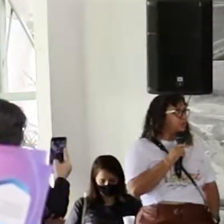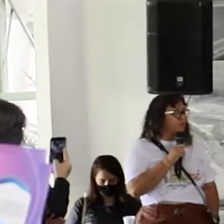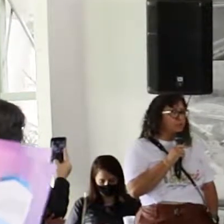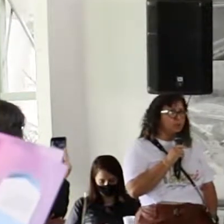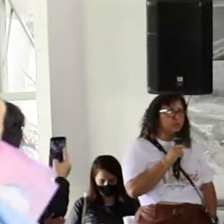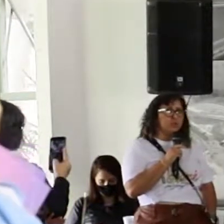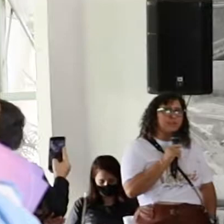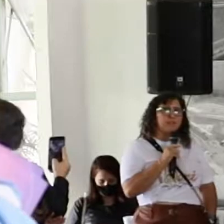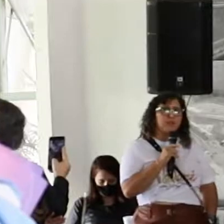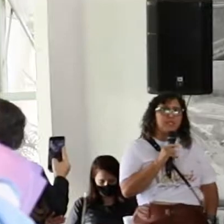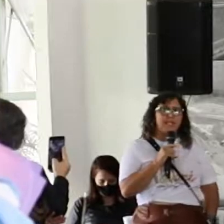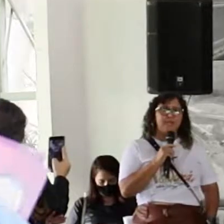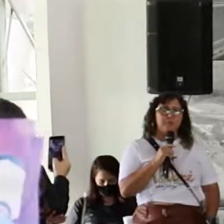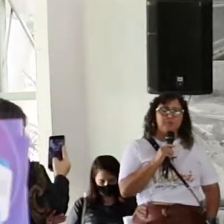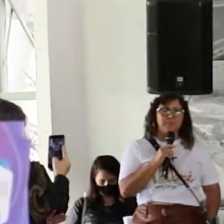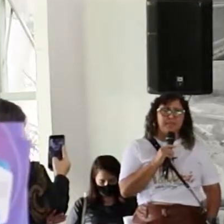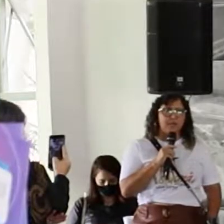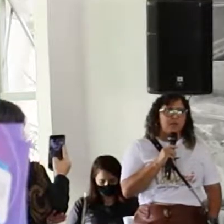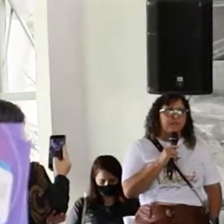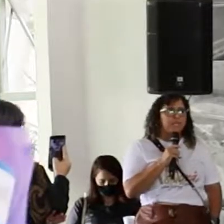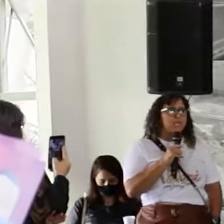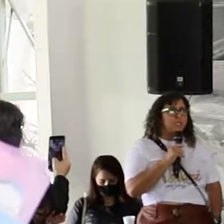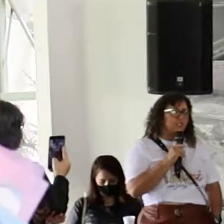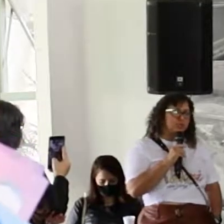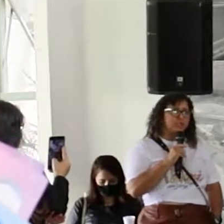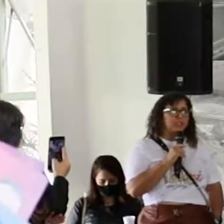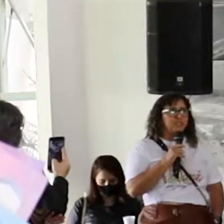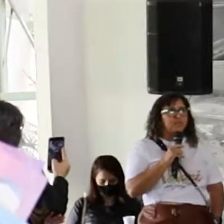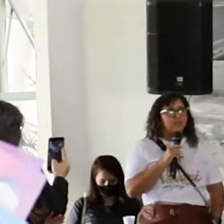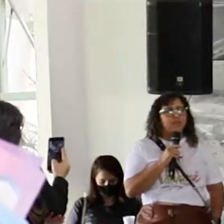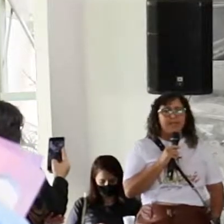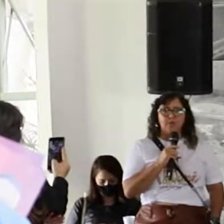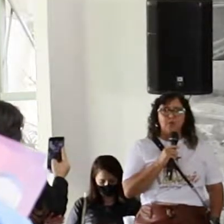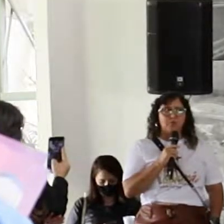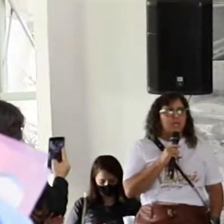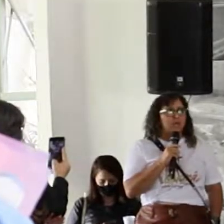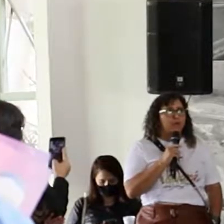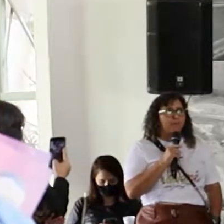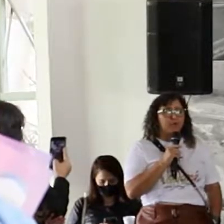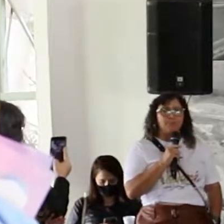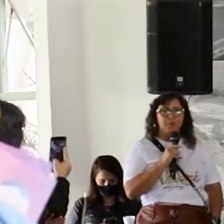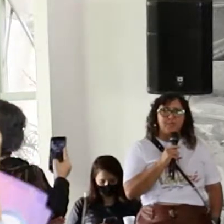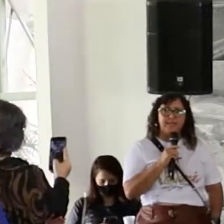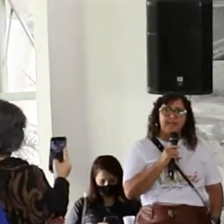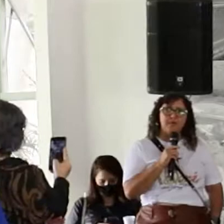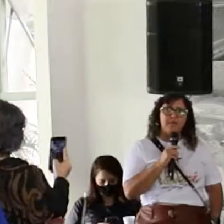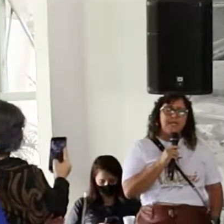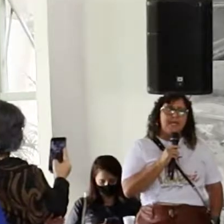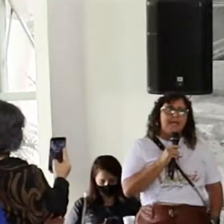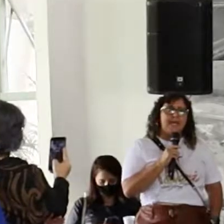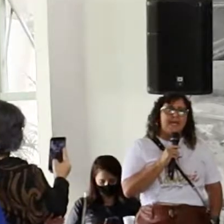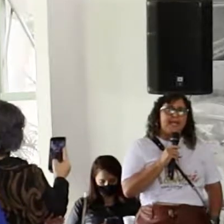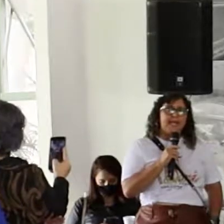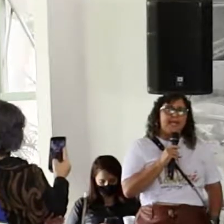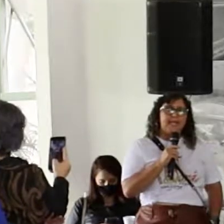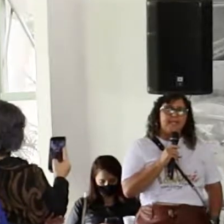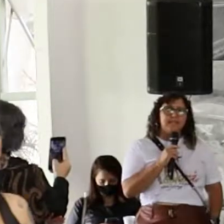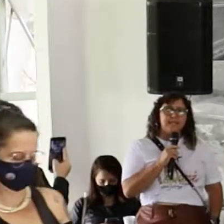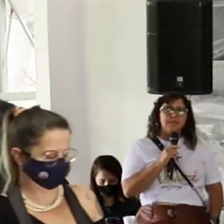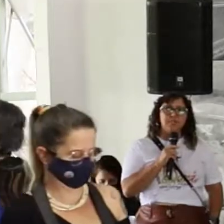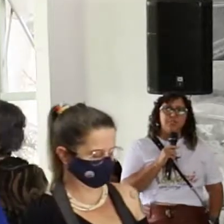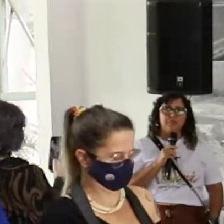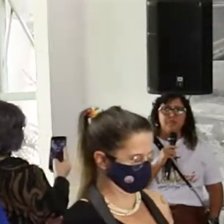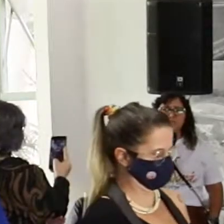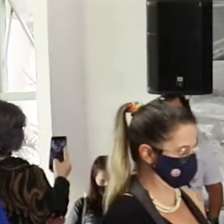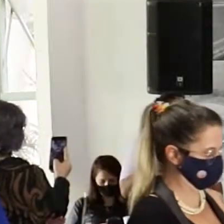2018 a gente começou a construir esse projeto 2019 e 18 a gente fez um hackathon com apoio do projeção é